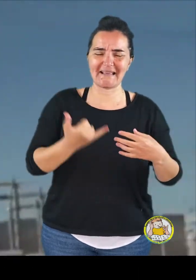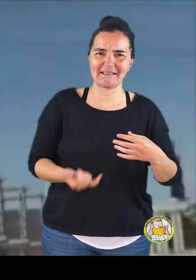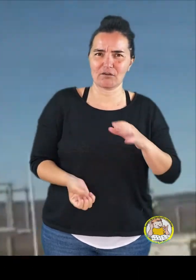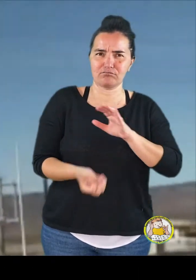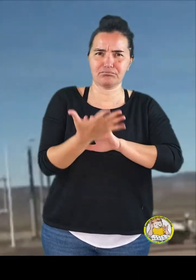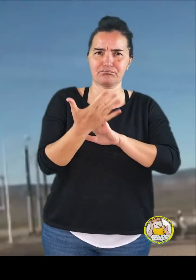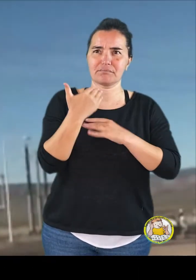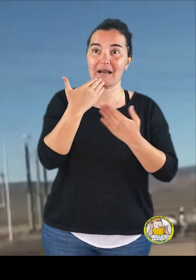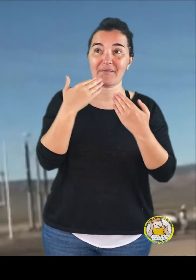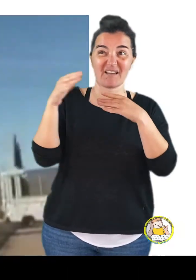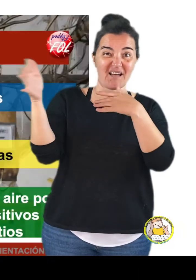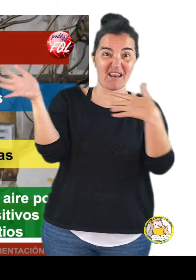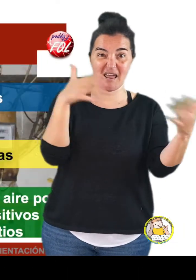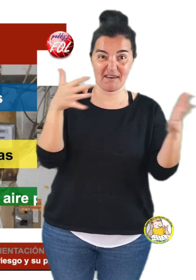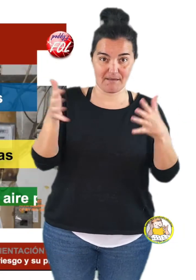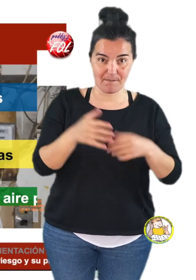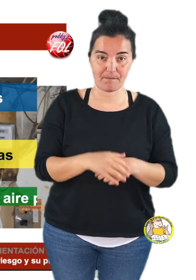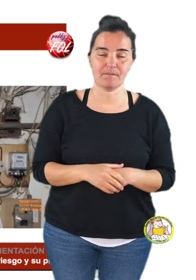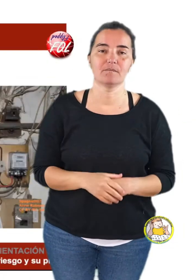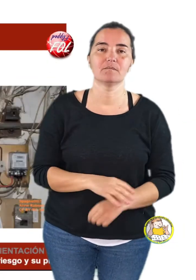eléctrica a través del aire.